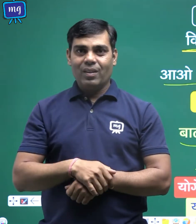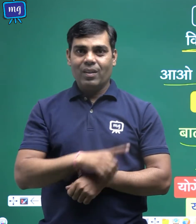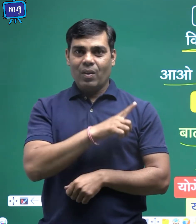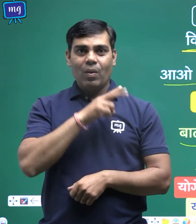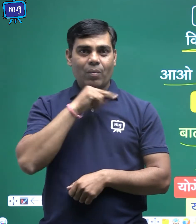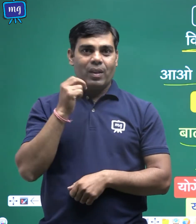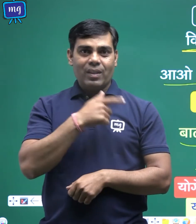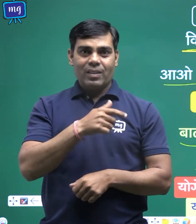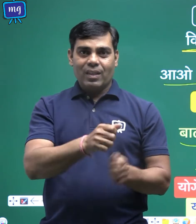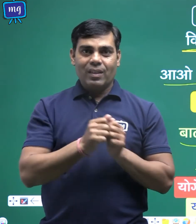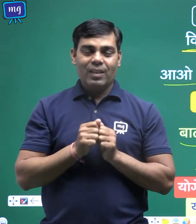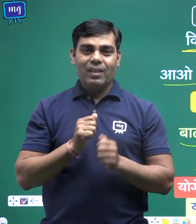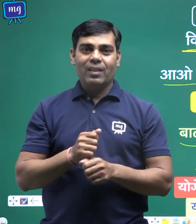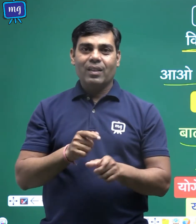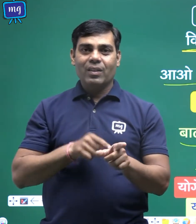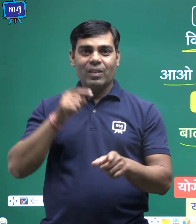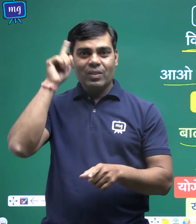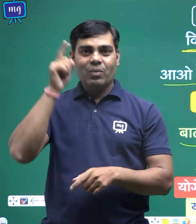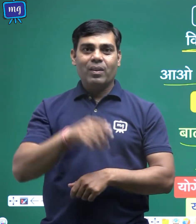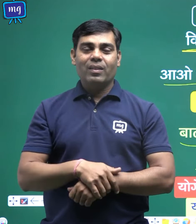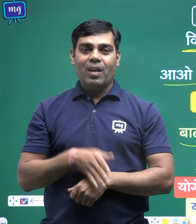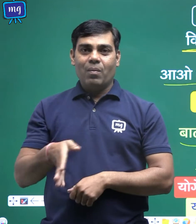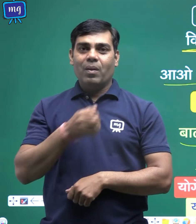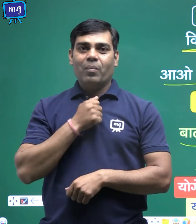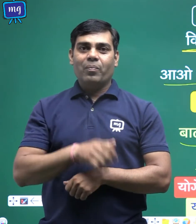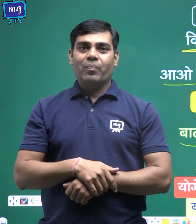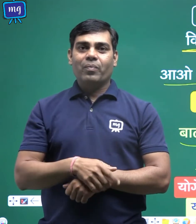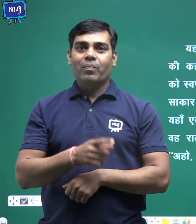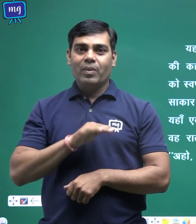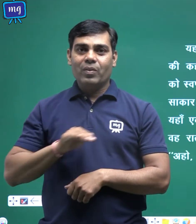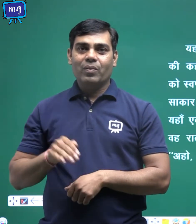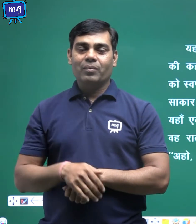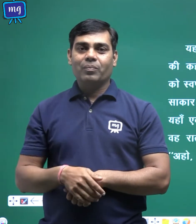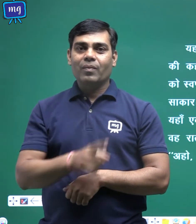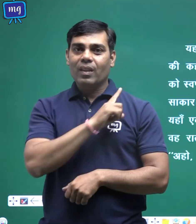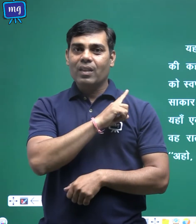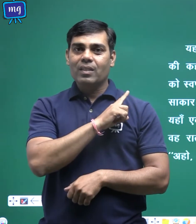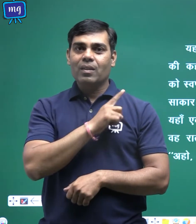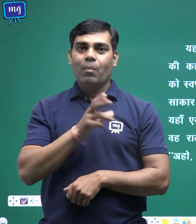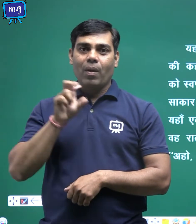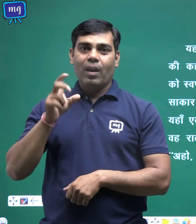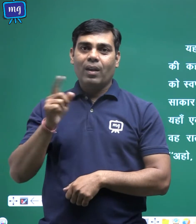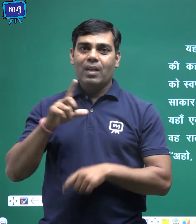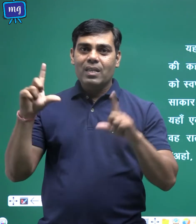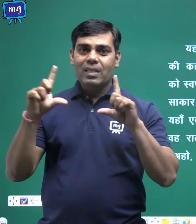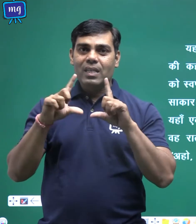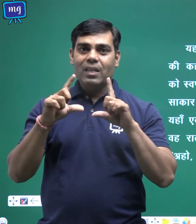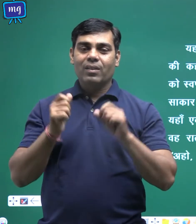और मेरे साथ हैं योगेश कुमार। अब हम बच्चों इस पाठ का